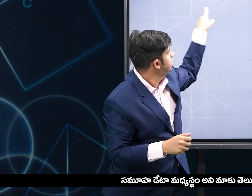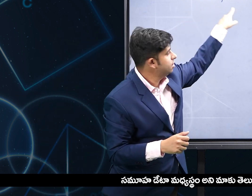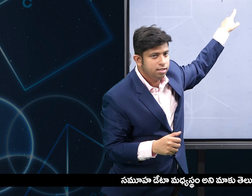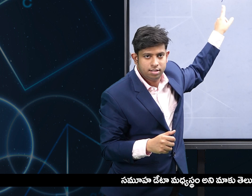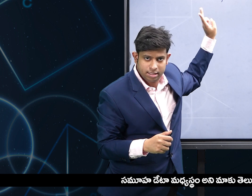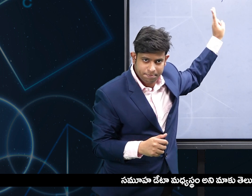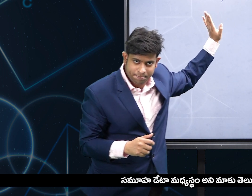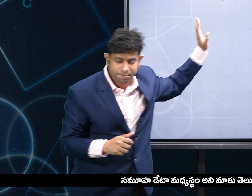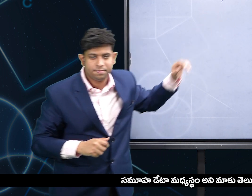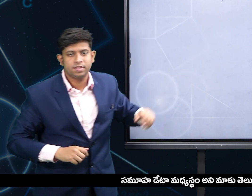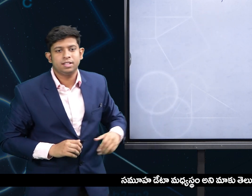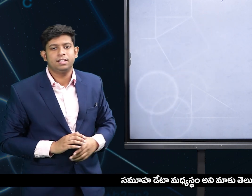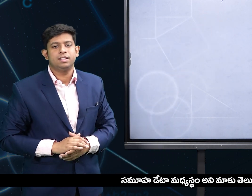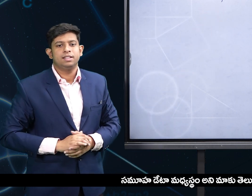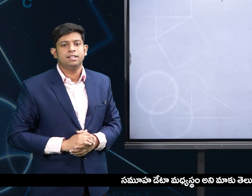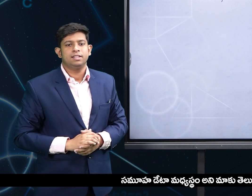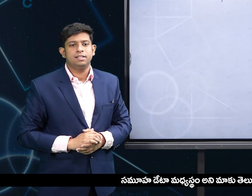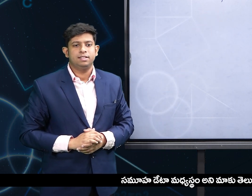L ప్లస్ n/2 మైనస్